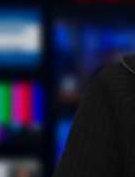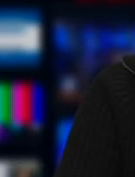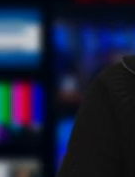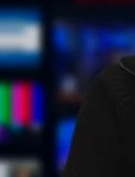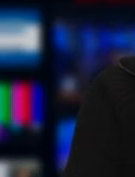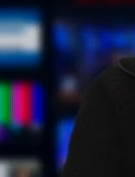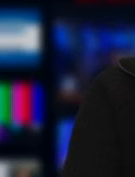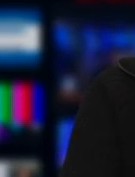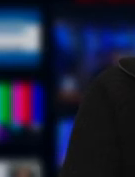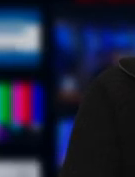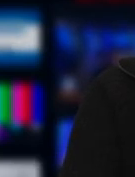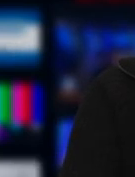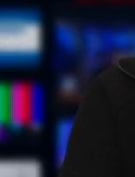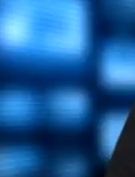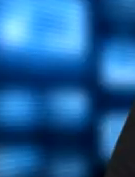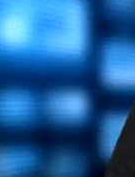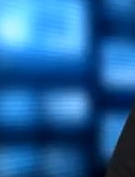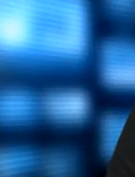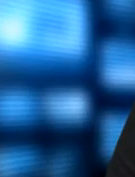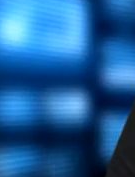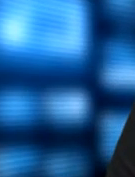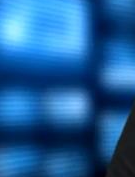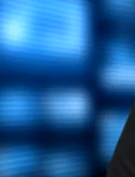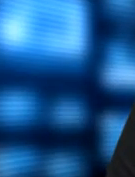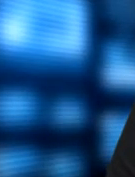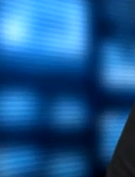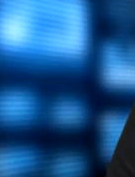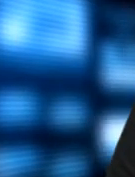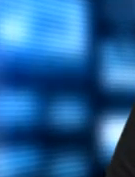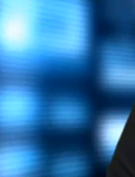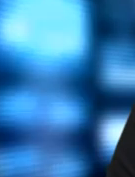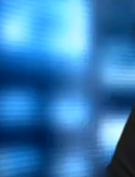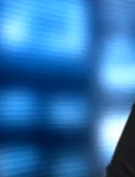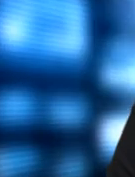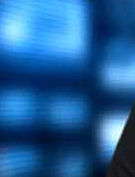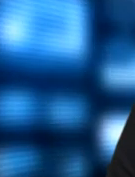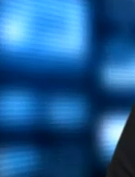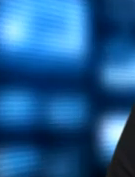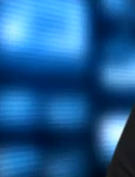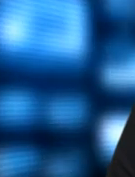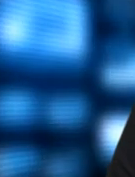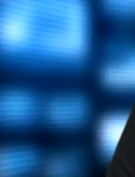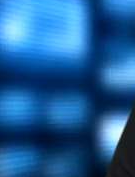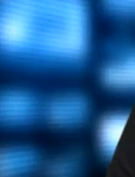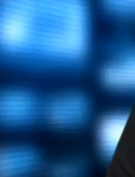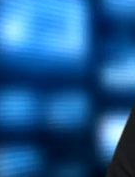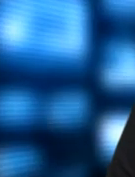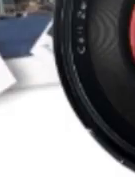ricomincerà gli scatti dal territorio con vinicio scortegagna